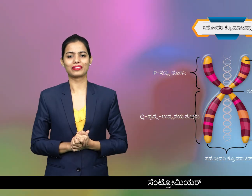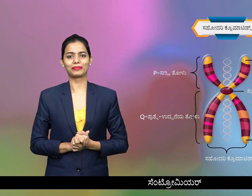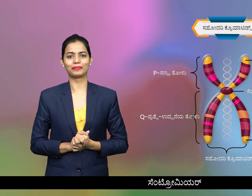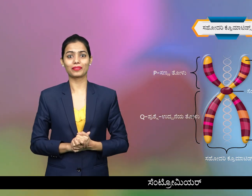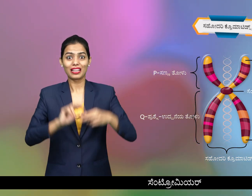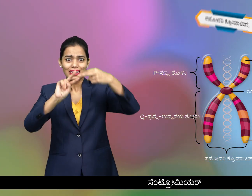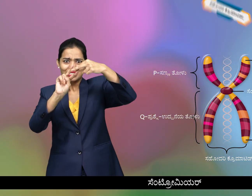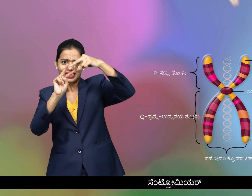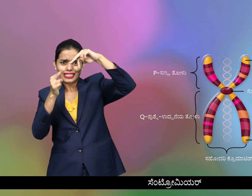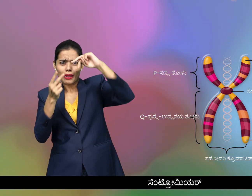ಸೆಂಟ್ರೋಮಿಯರ್,